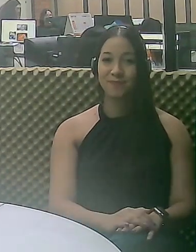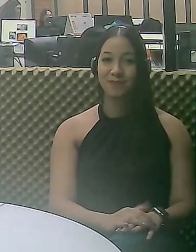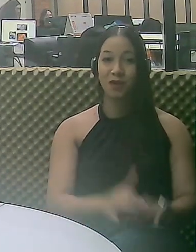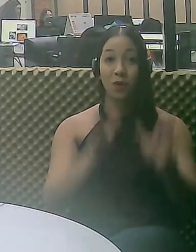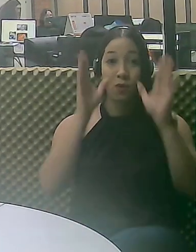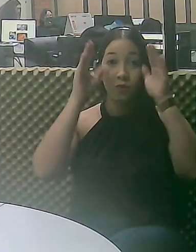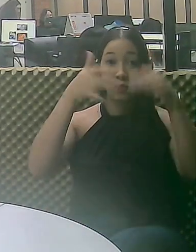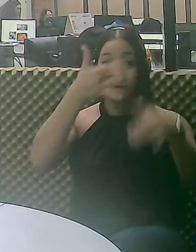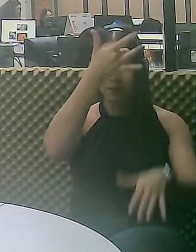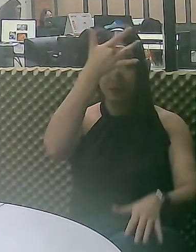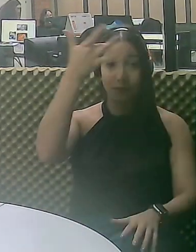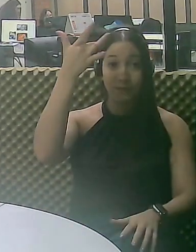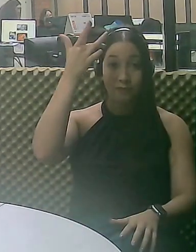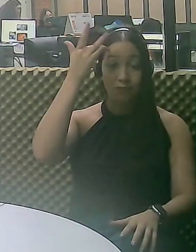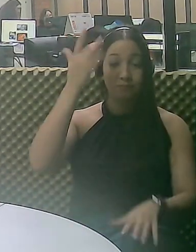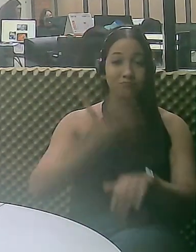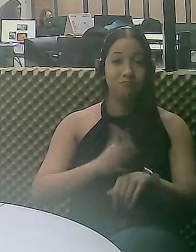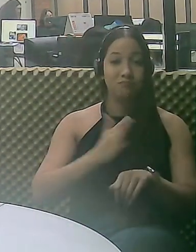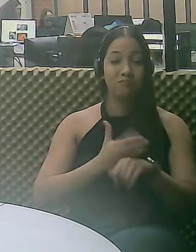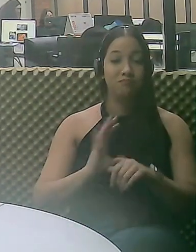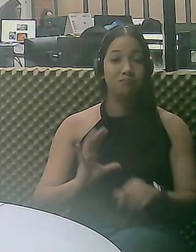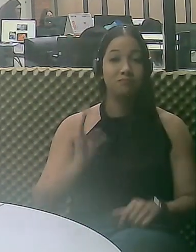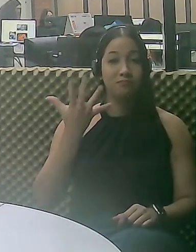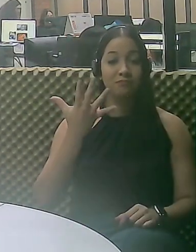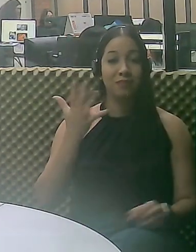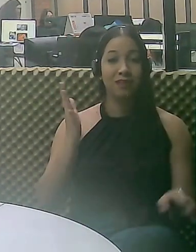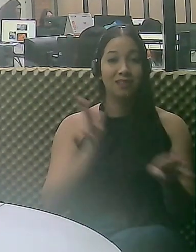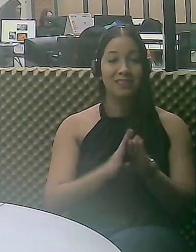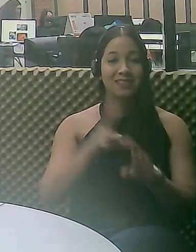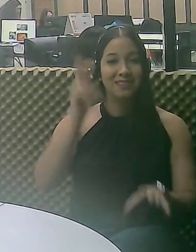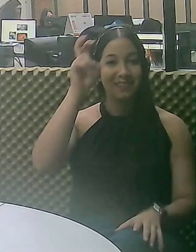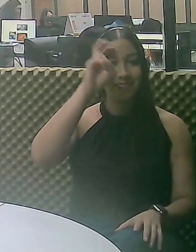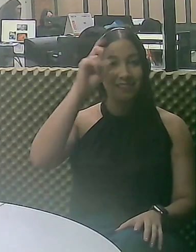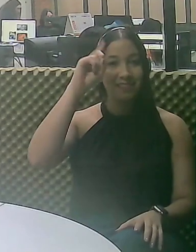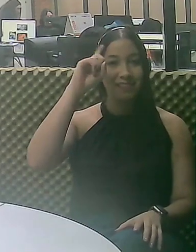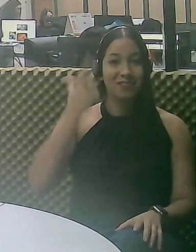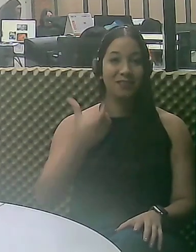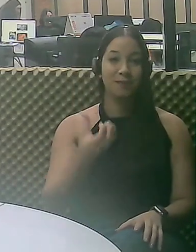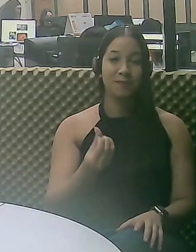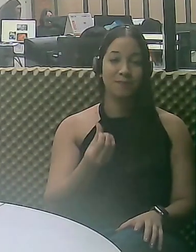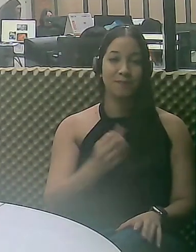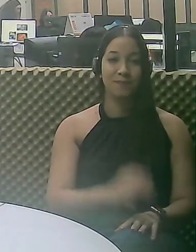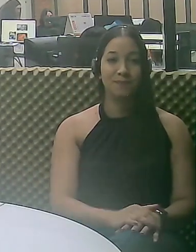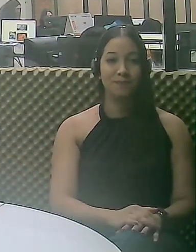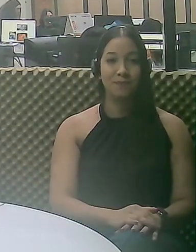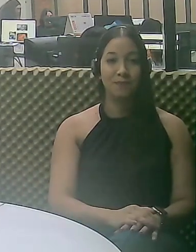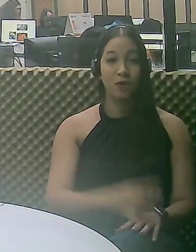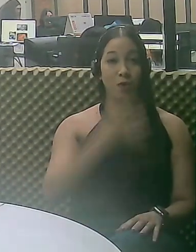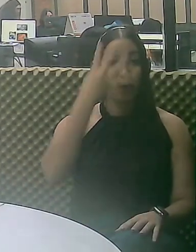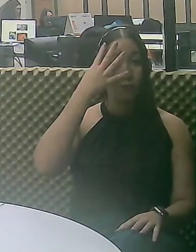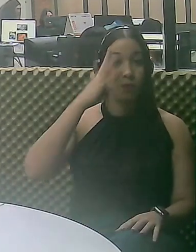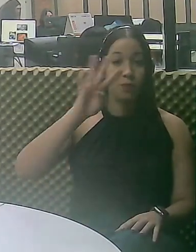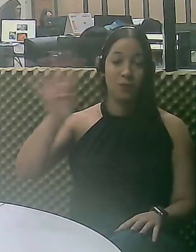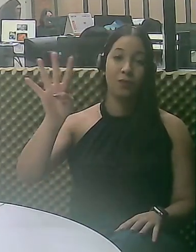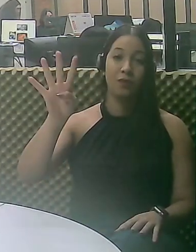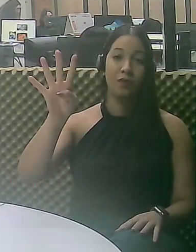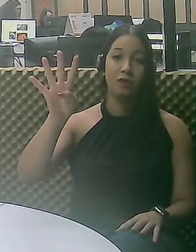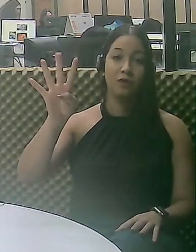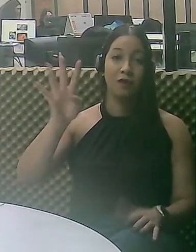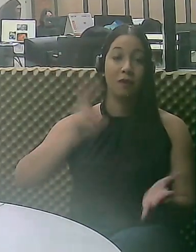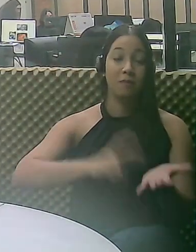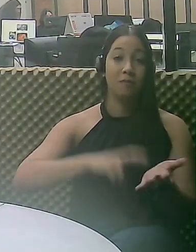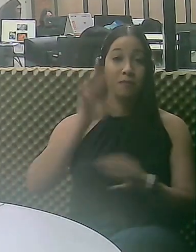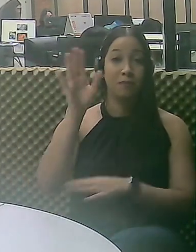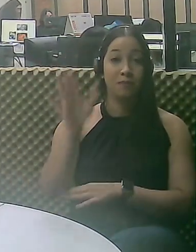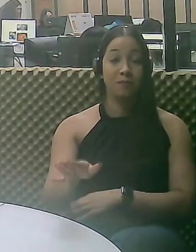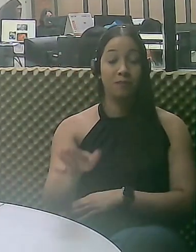na saúde mental, as atividades serão realizadas até quinta-feira, dia 26. Durante os 4 dias, nos períodos da